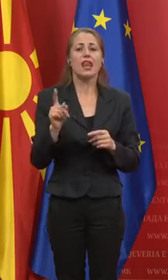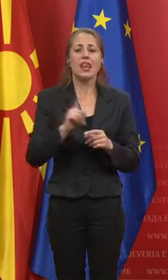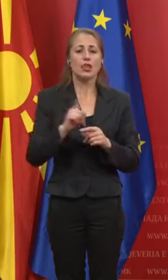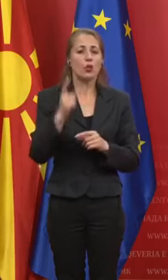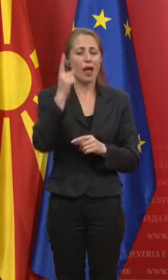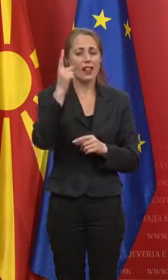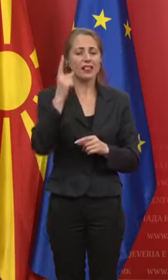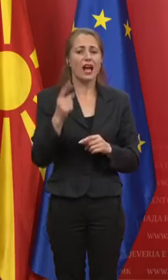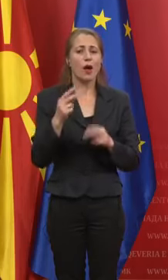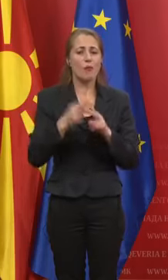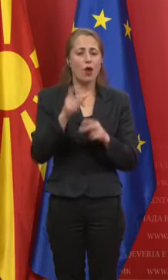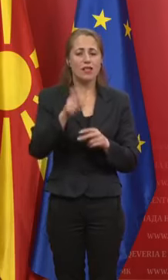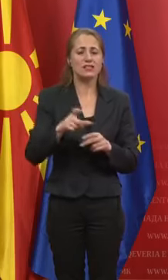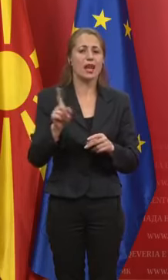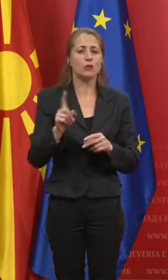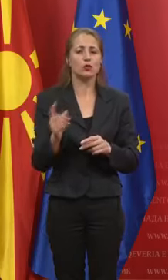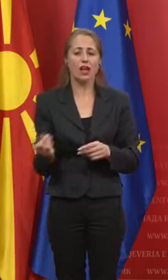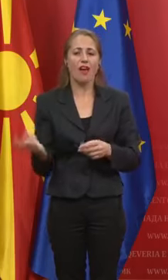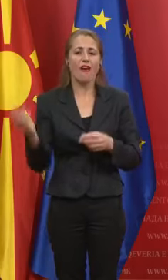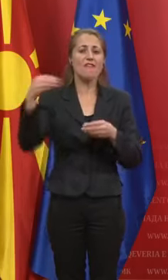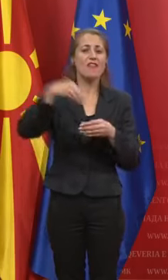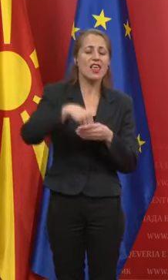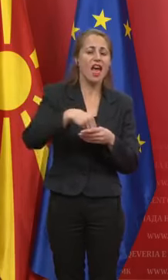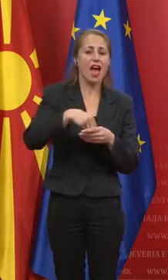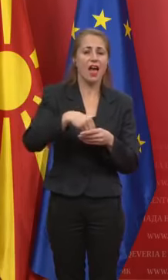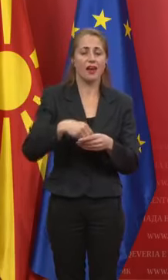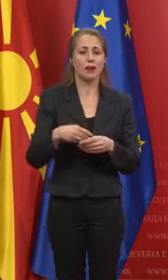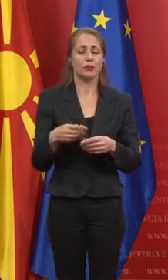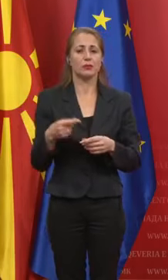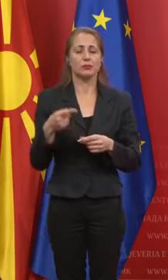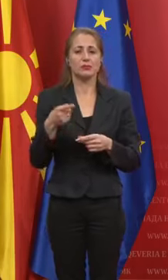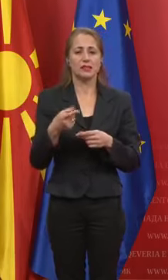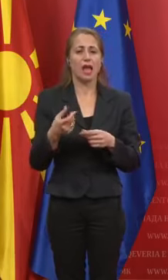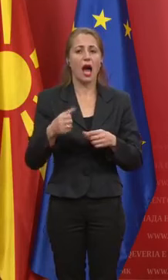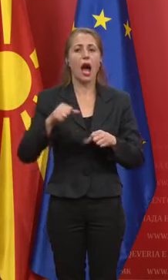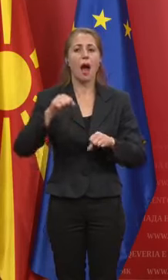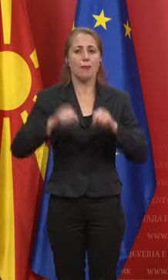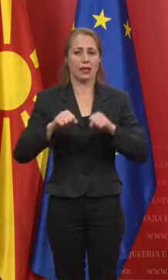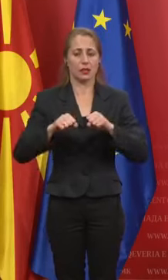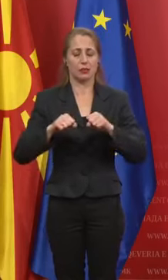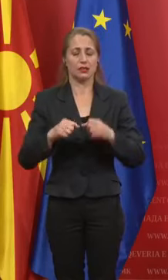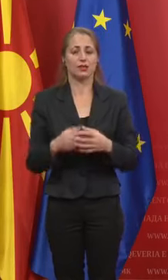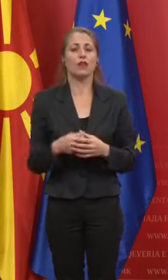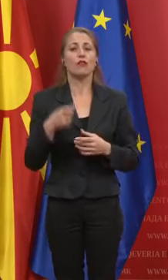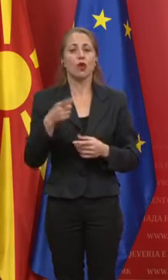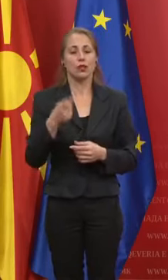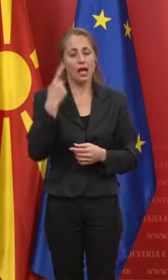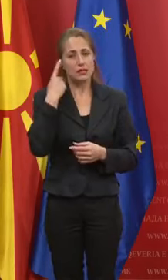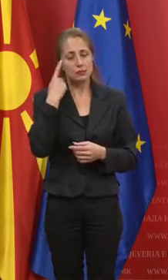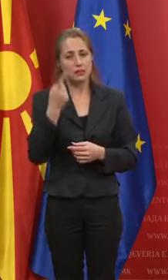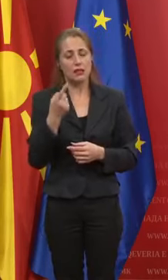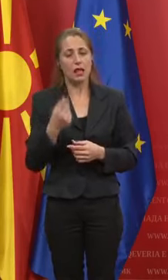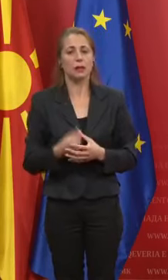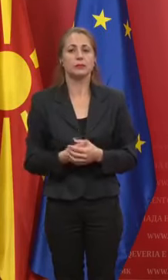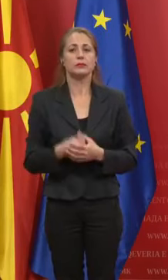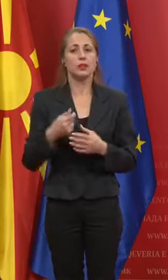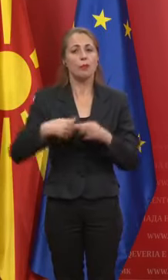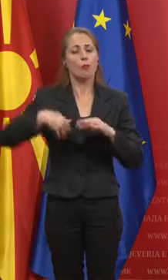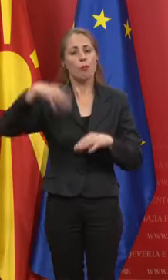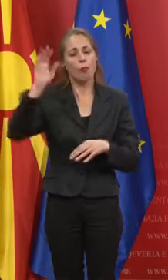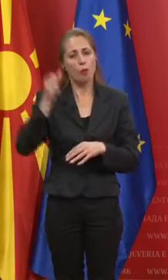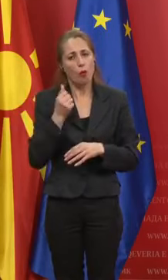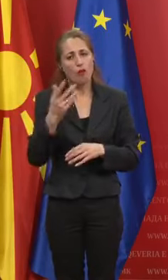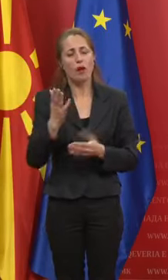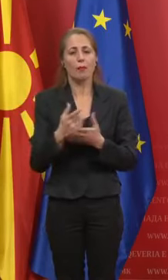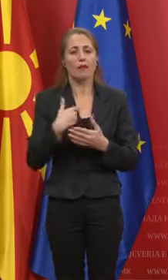што може да влие на предиктибилност. Во таа смисла сметам дека и повеќе пати тоа